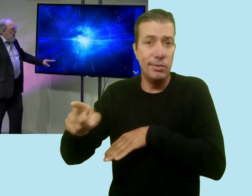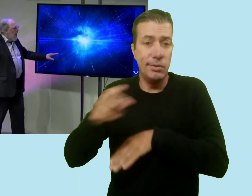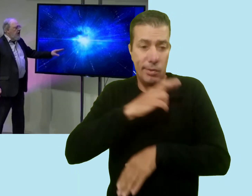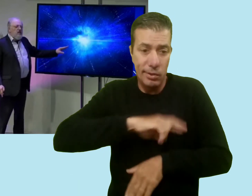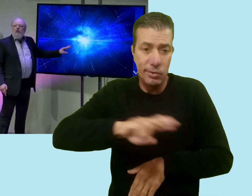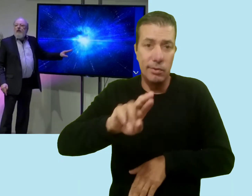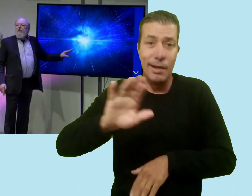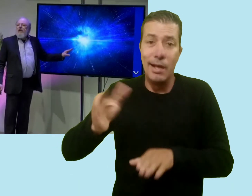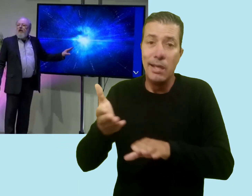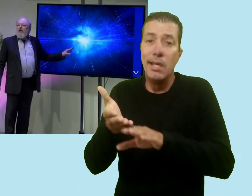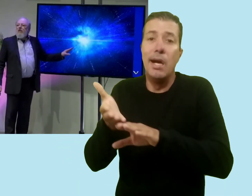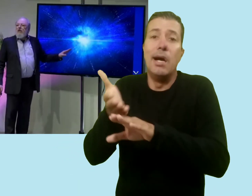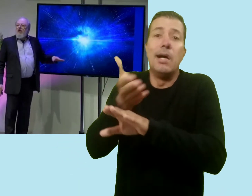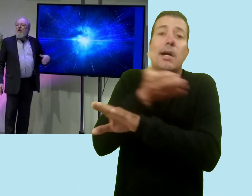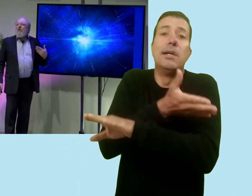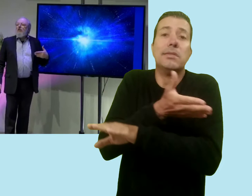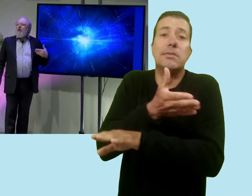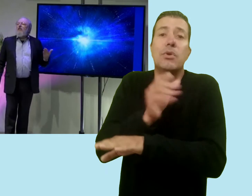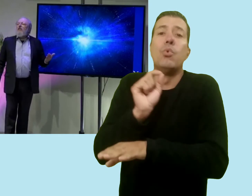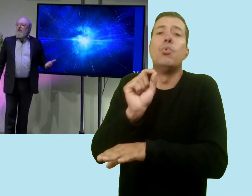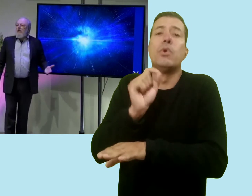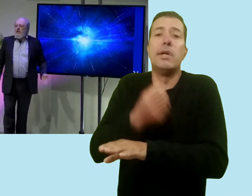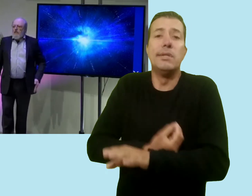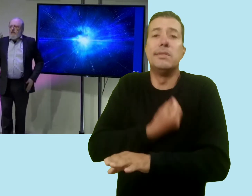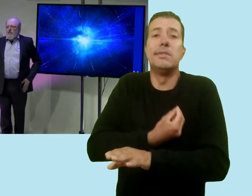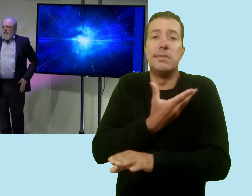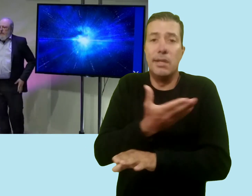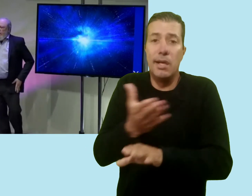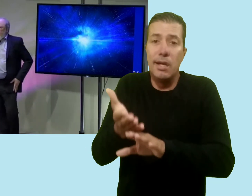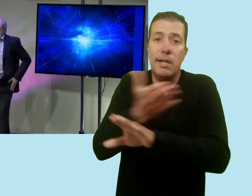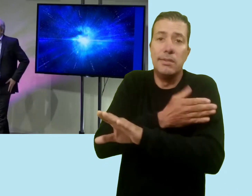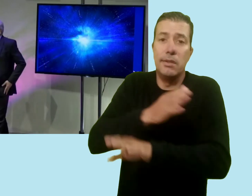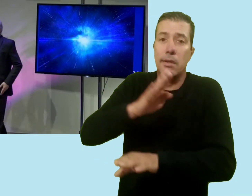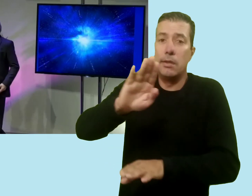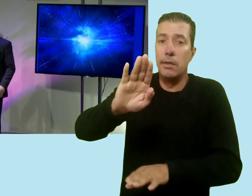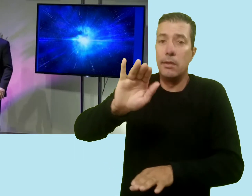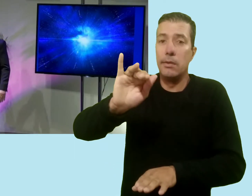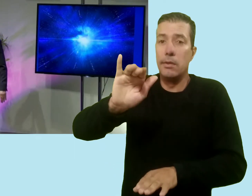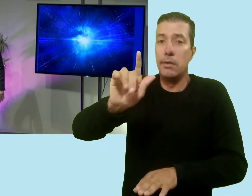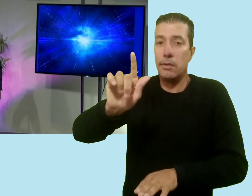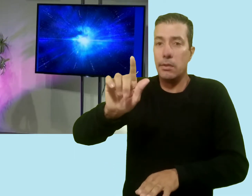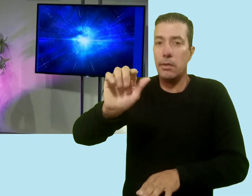religiosos. Antes do Big Bang, o que existia?